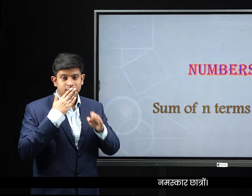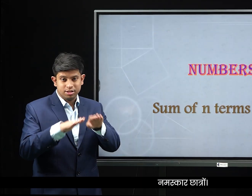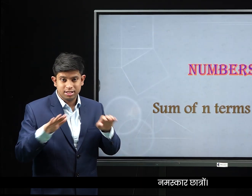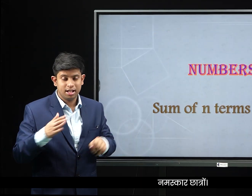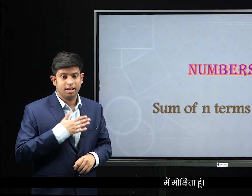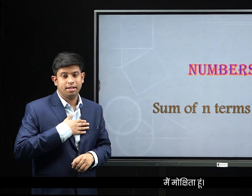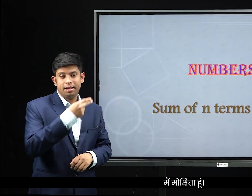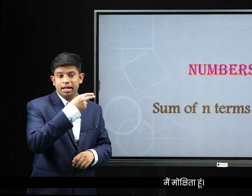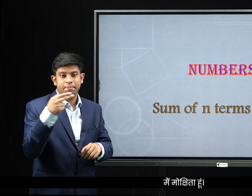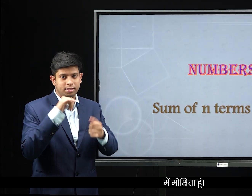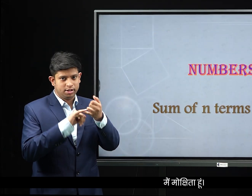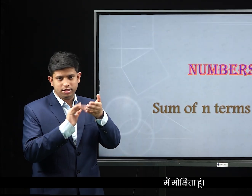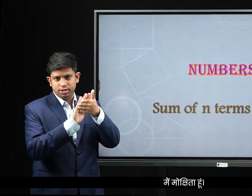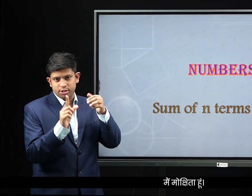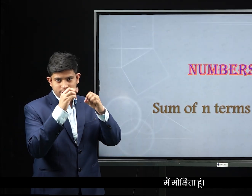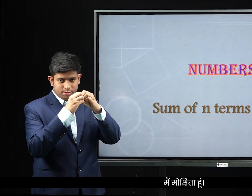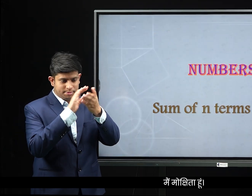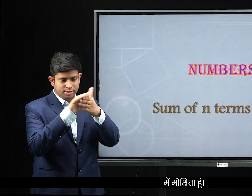नमस्कार छात्रों, मैं मोक्षिता हूँ।